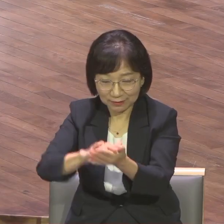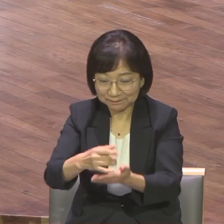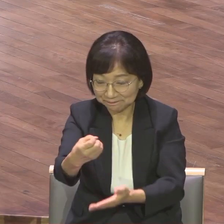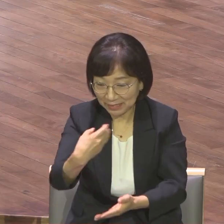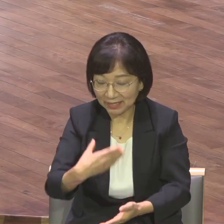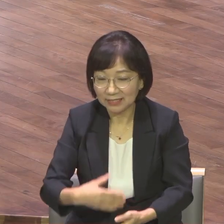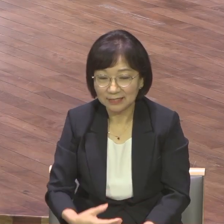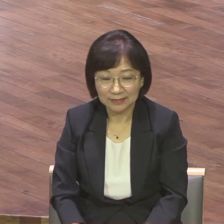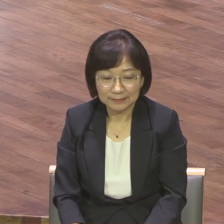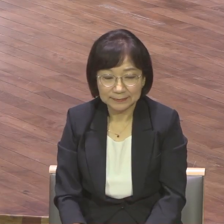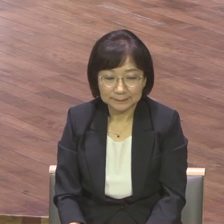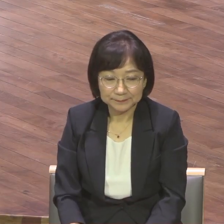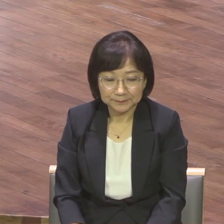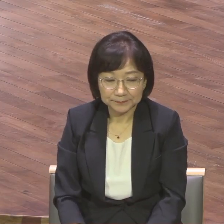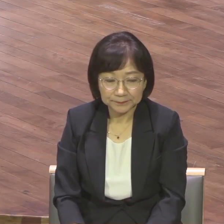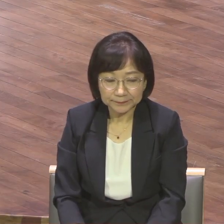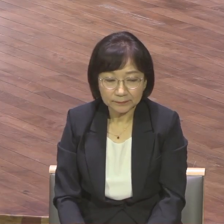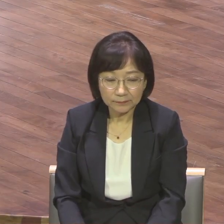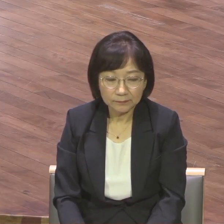내가 수영로에 있을 때